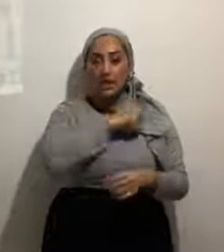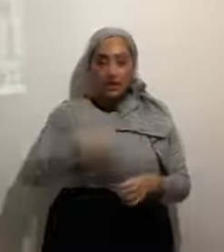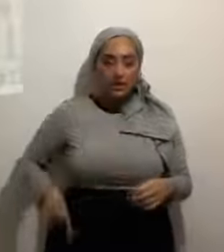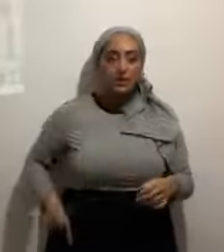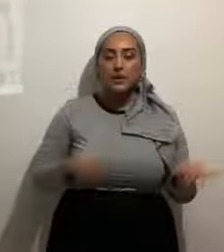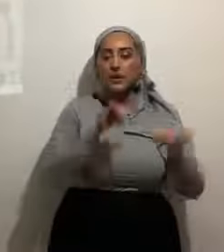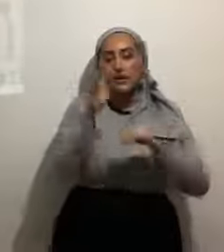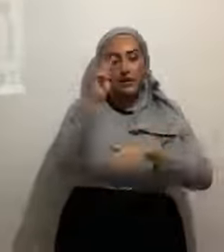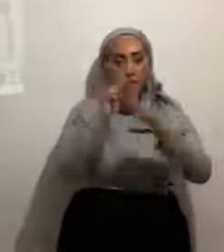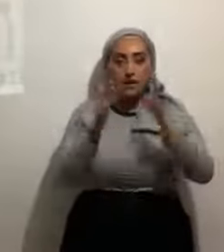Fue profeta.